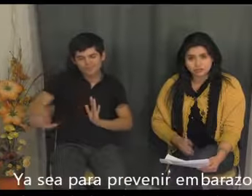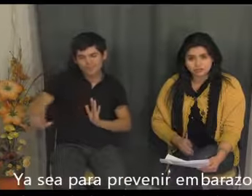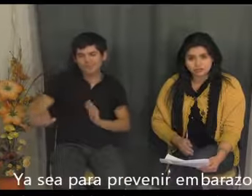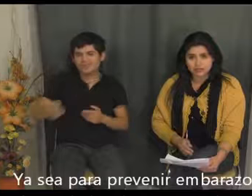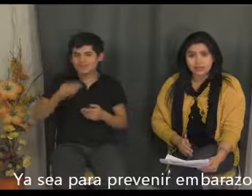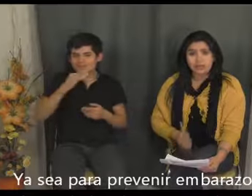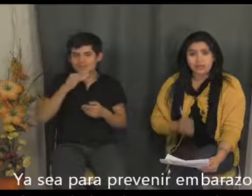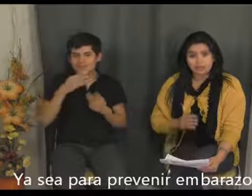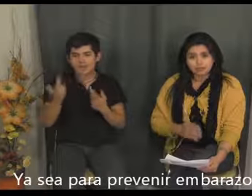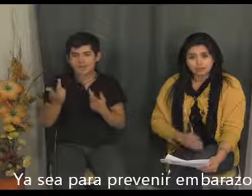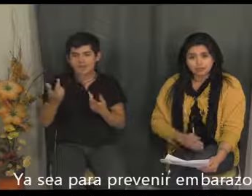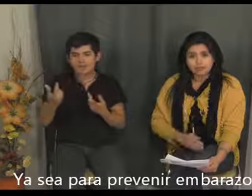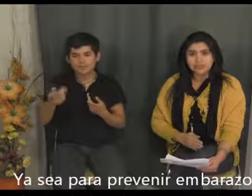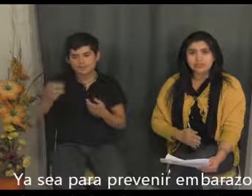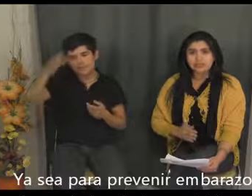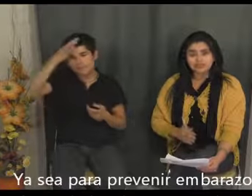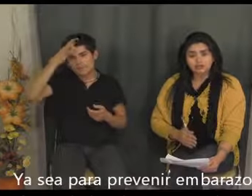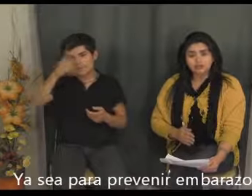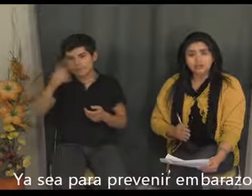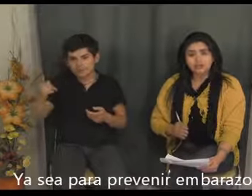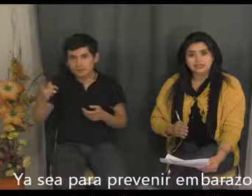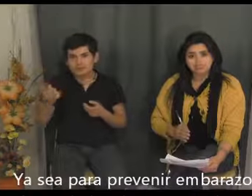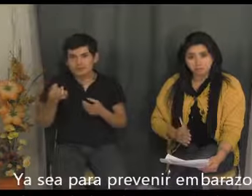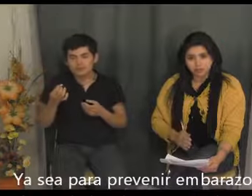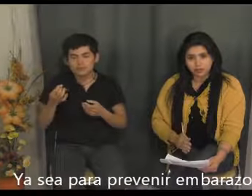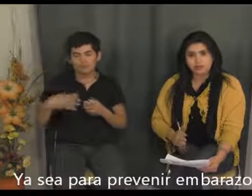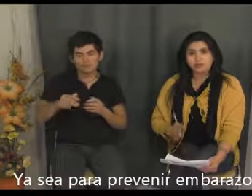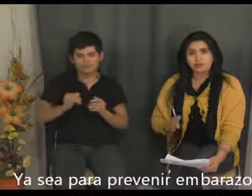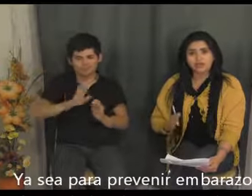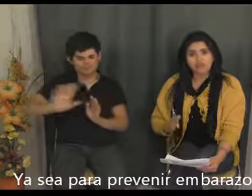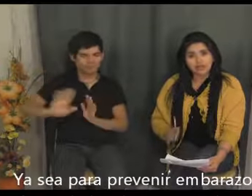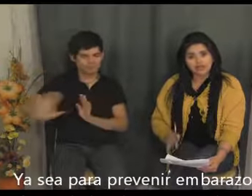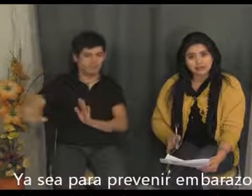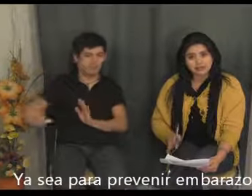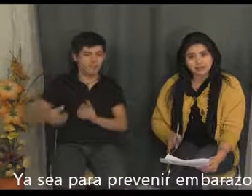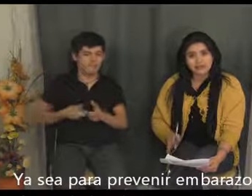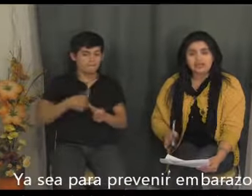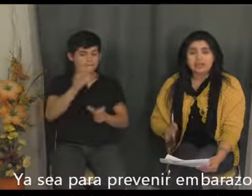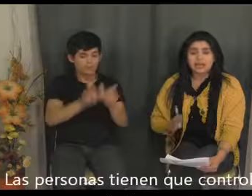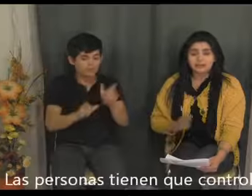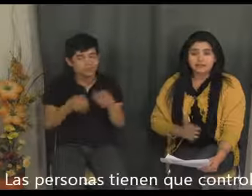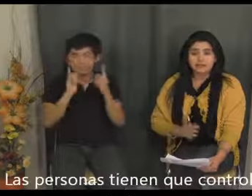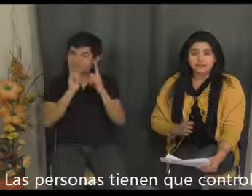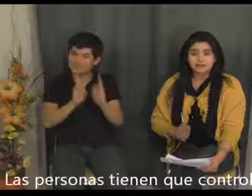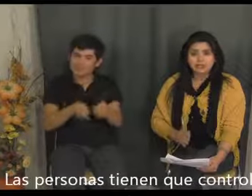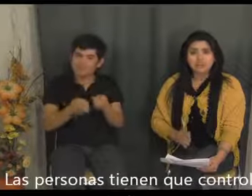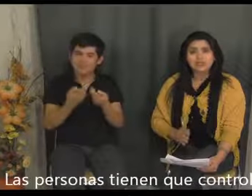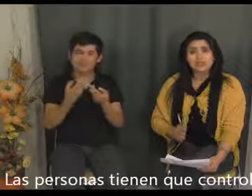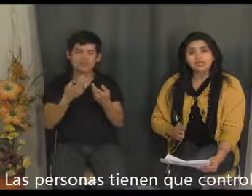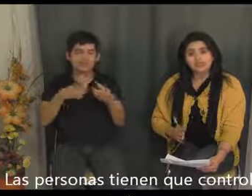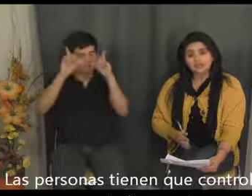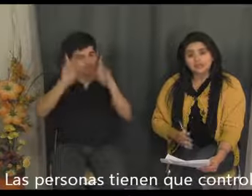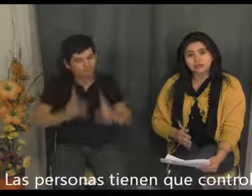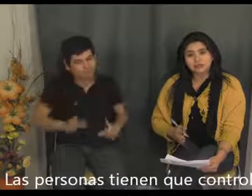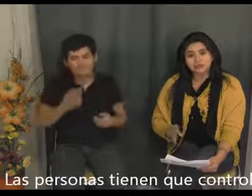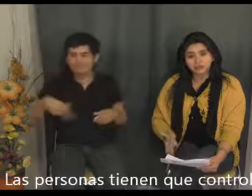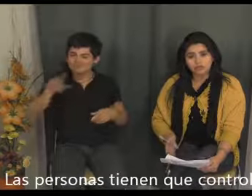sexual. Las personas tienen que controlarse periódicamente y a la vez también realizarse